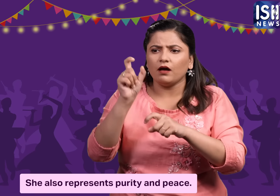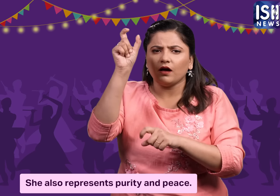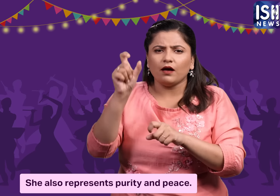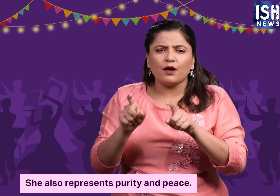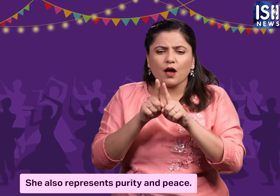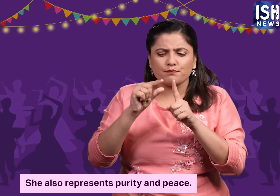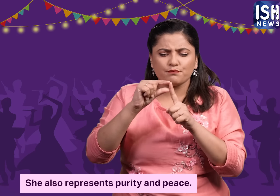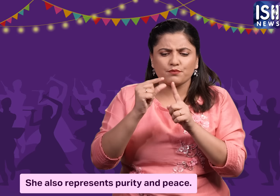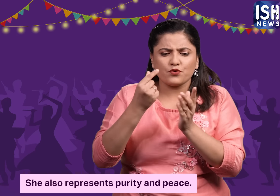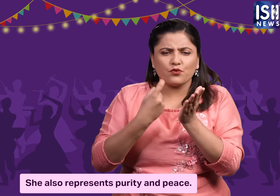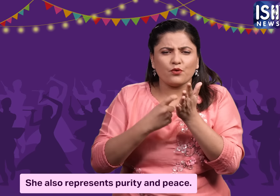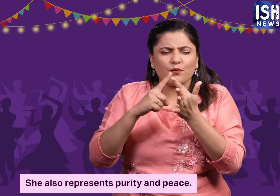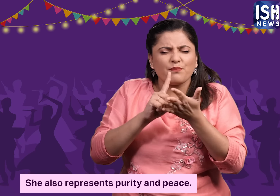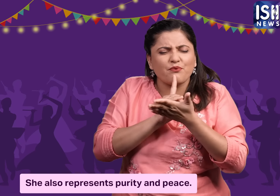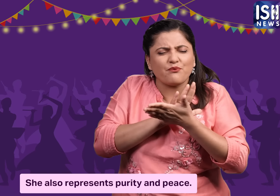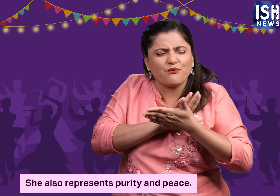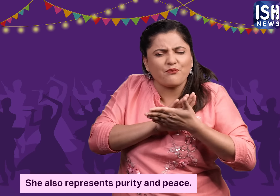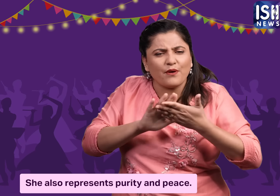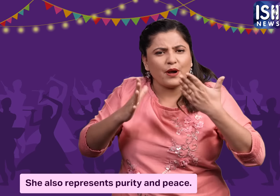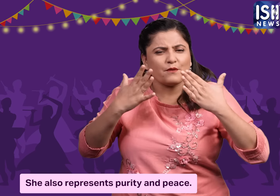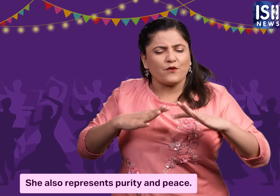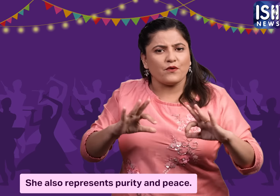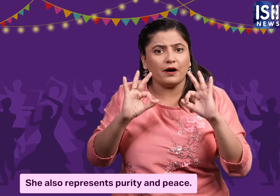वह पवित्रता और शांति का भी प्रतीक है।